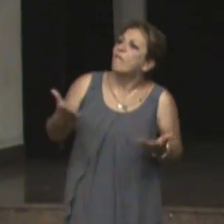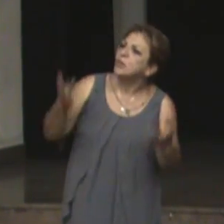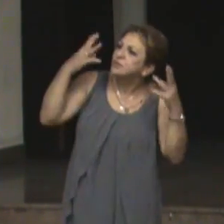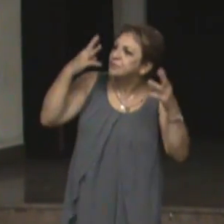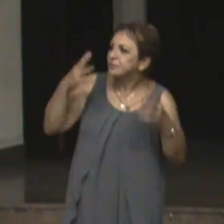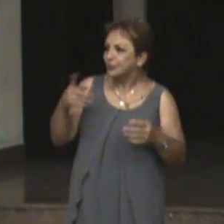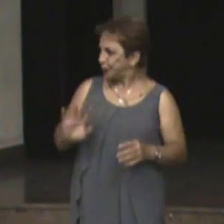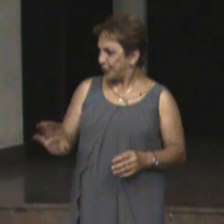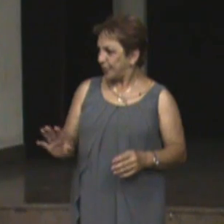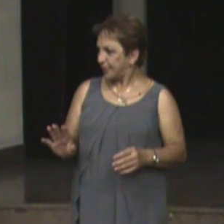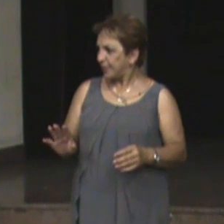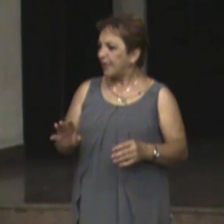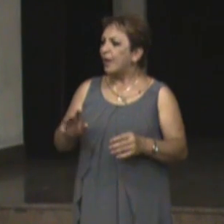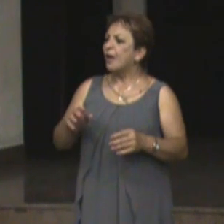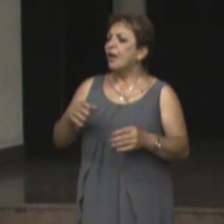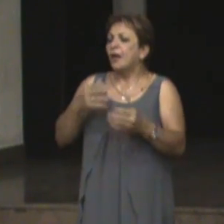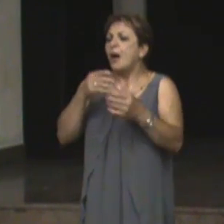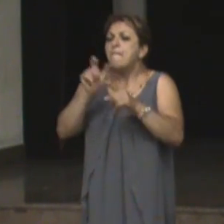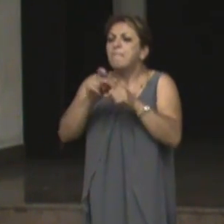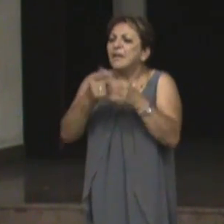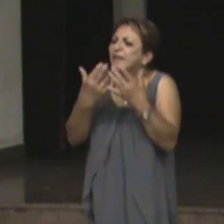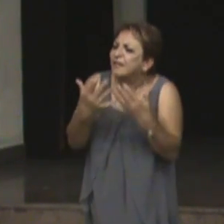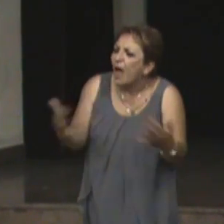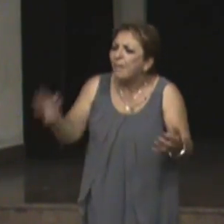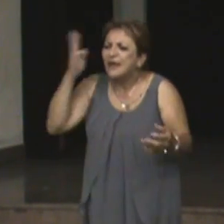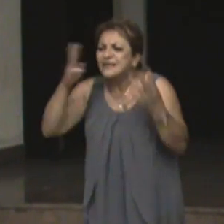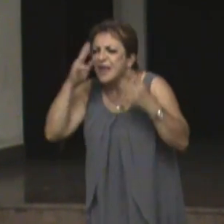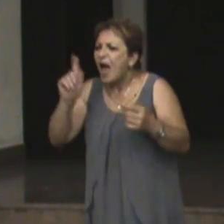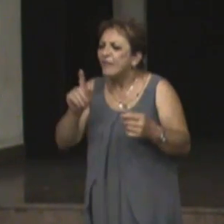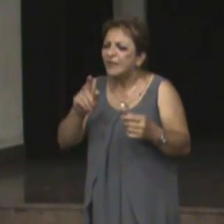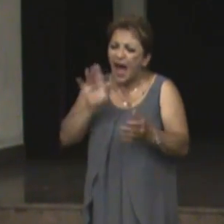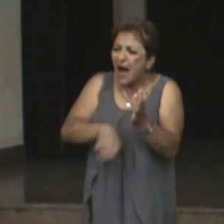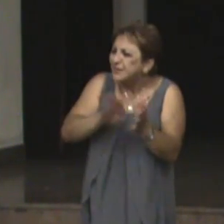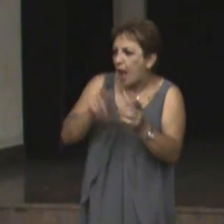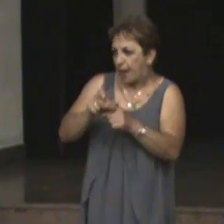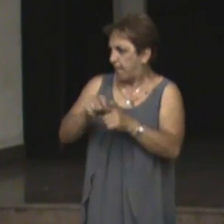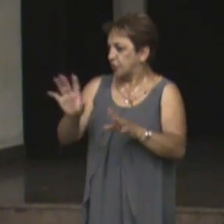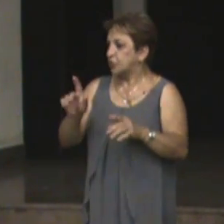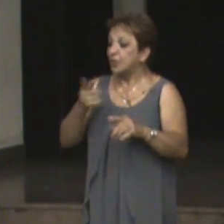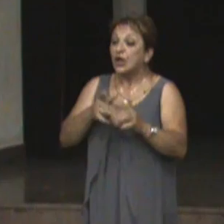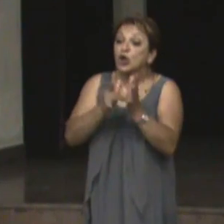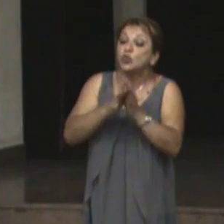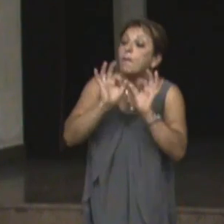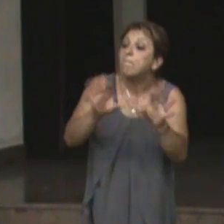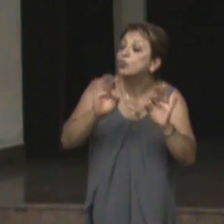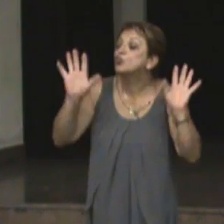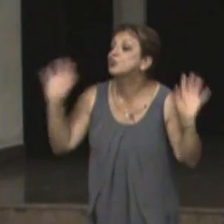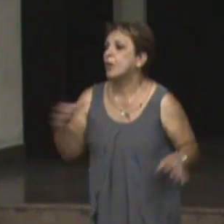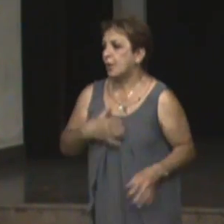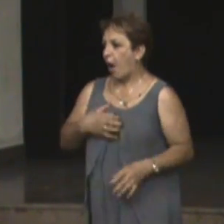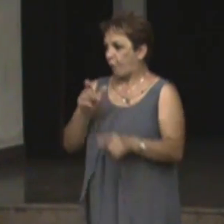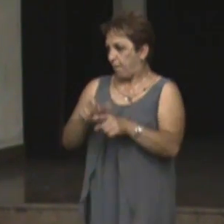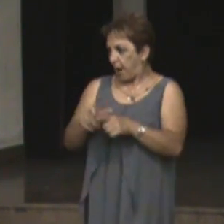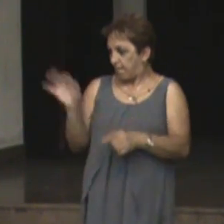կենցաղային կյանքում, ինչպես բարբեք տարբեր իրավիճակներում։ Քրիստոս խոսում է շատ ավելի բարդ եւ շատ ավելի կարեւոր իրականության